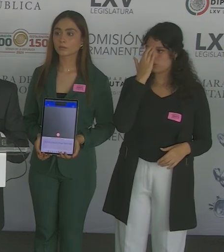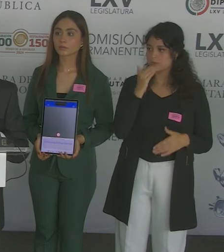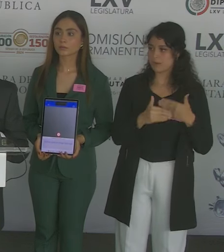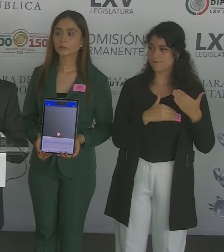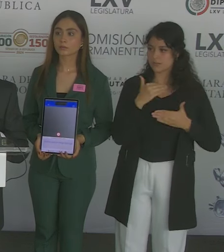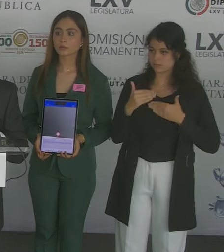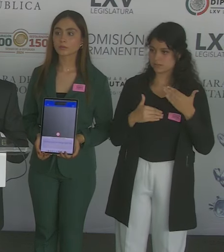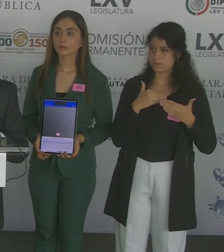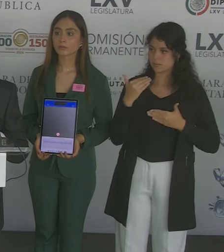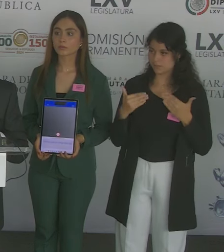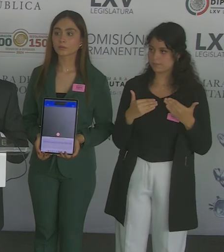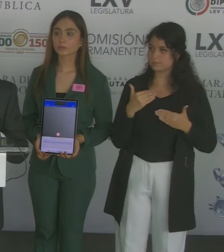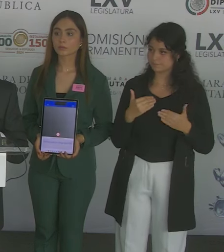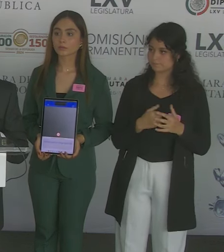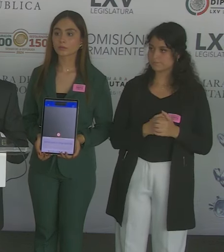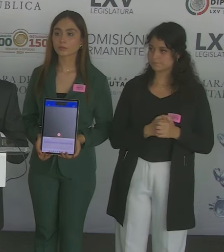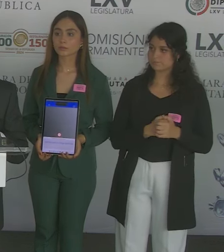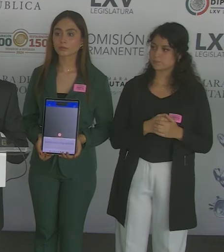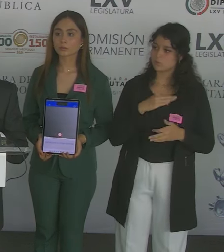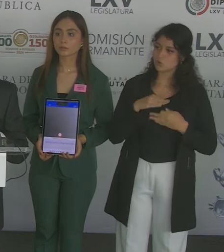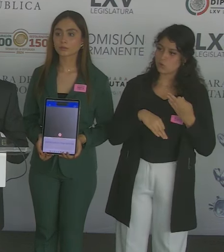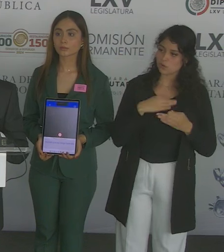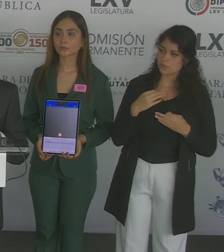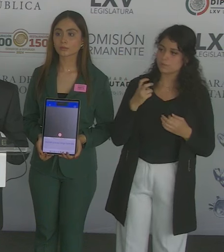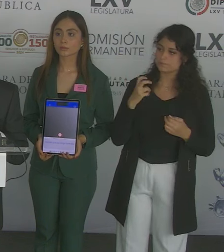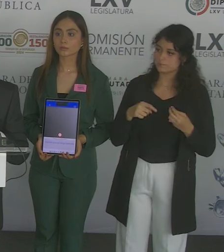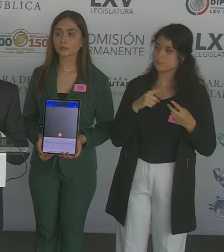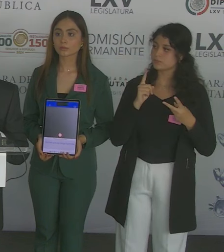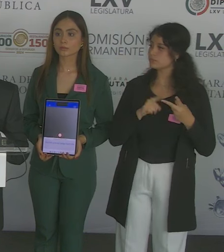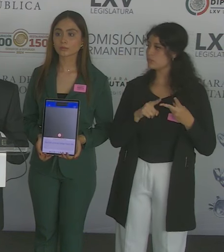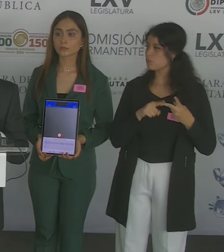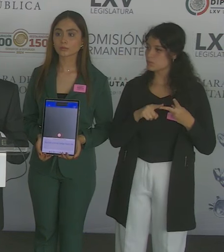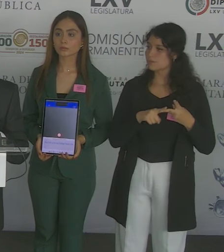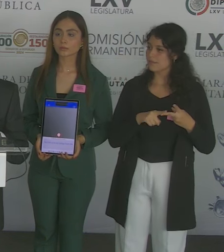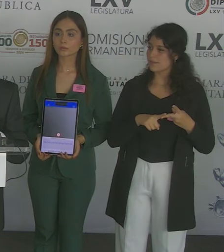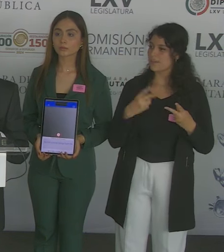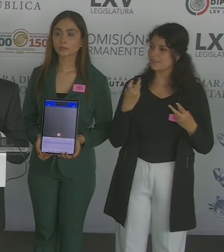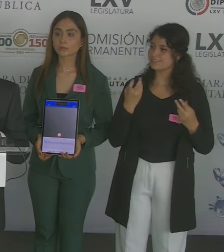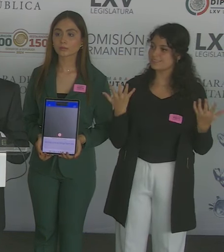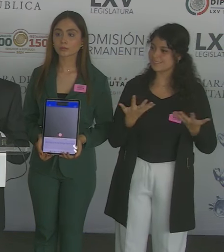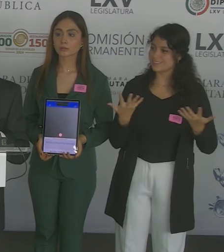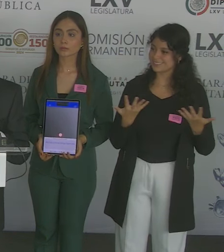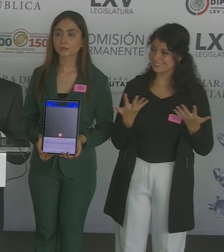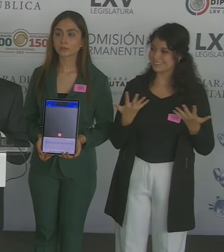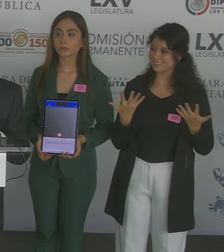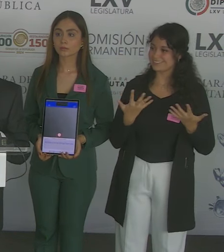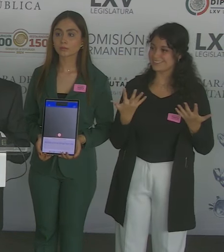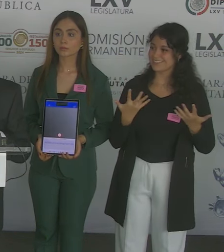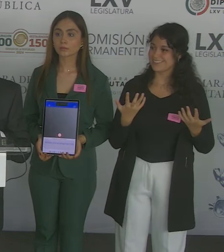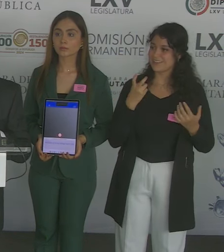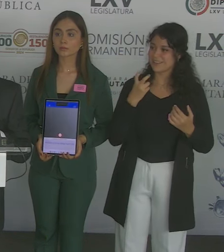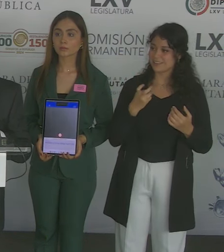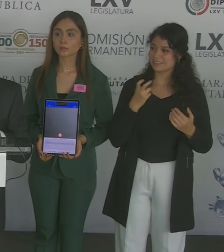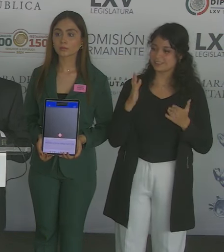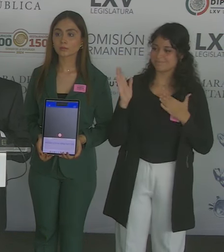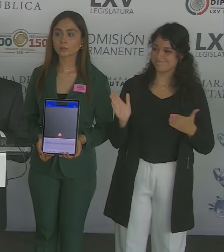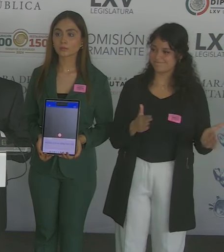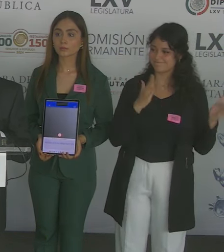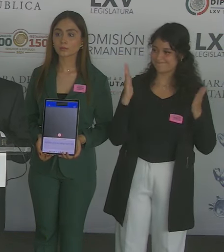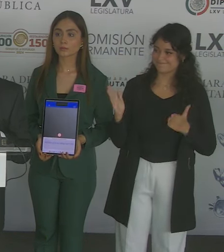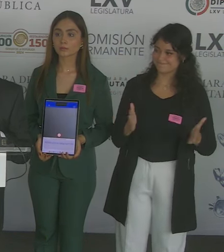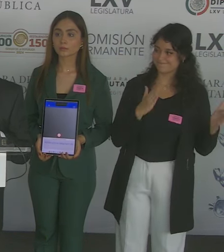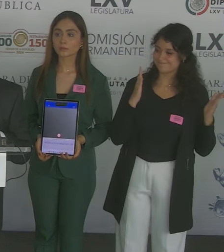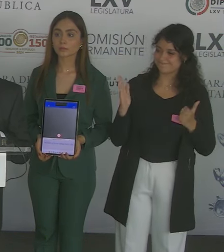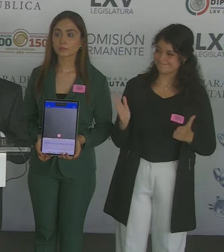eh los dos puntos que se hicieron el otro que es el relativo a que haya un